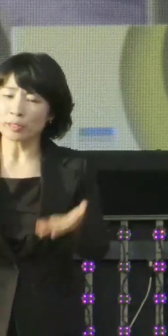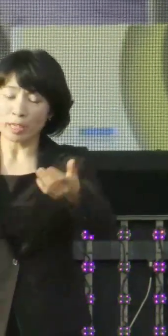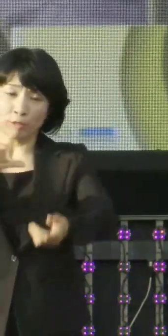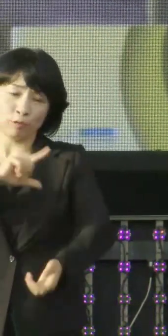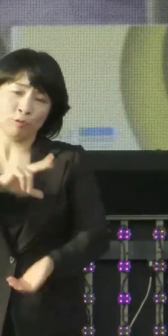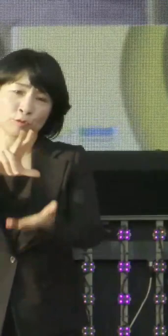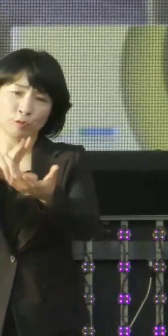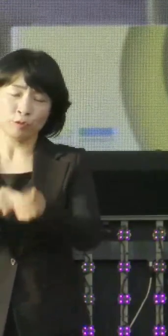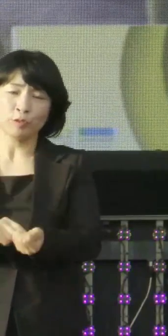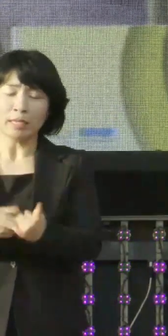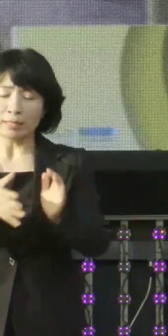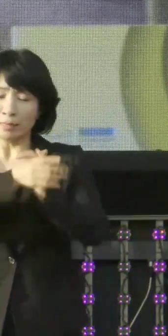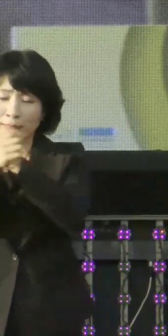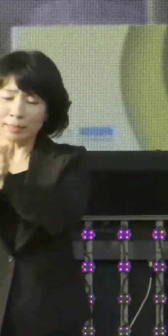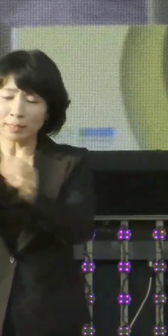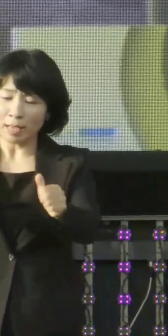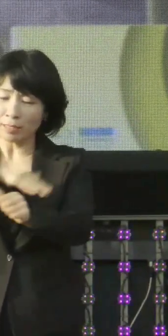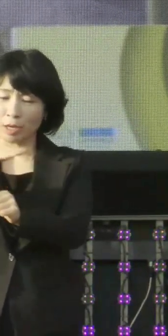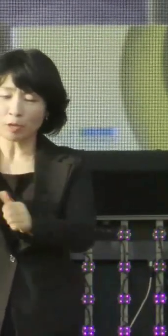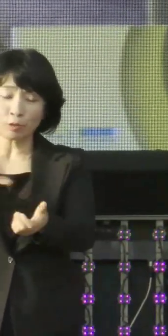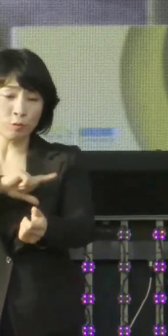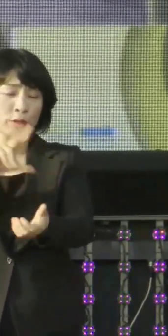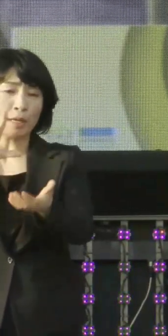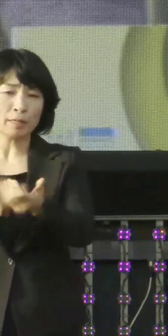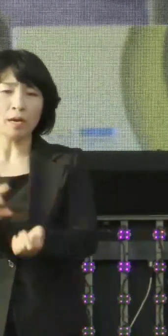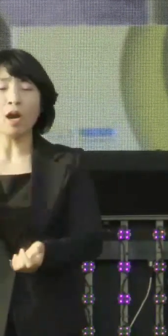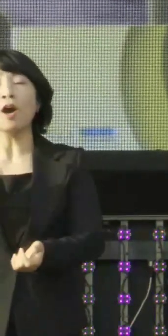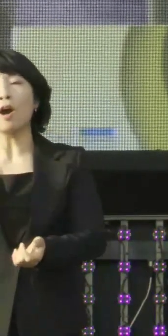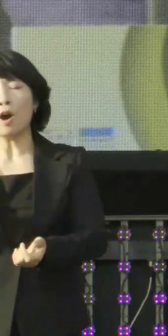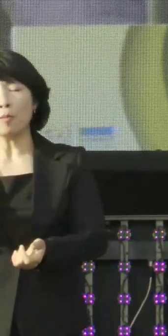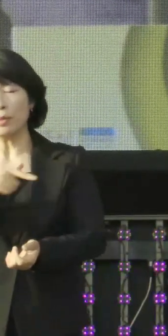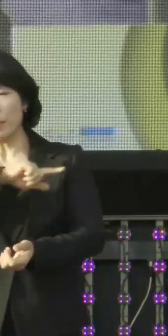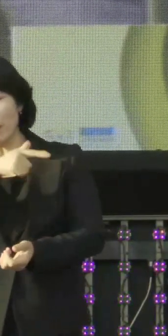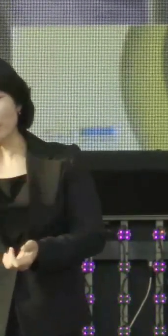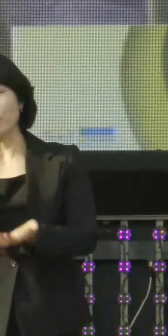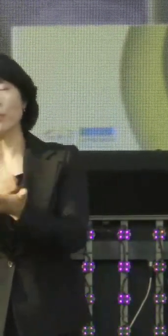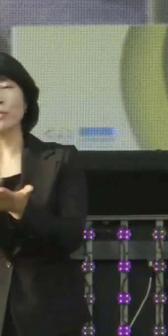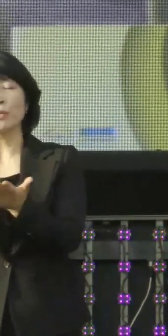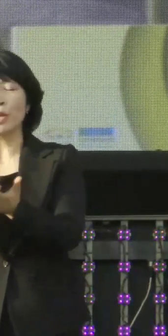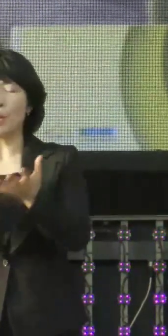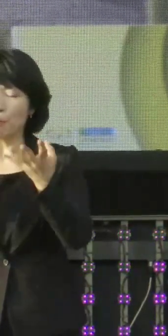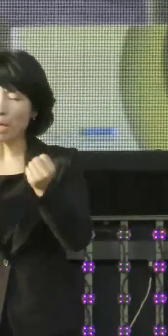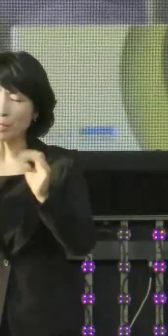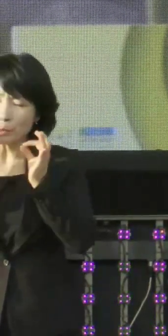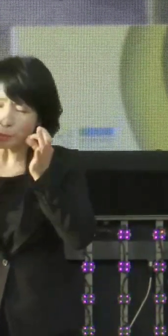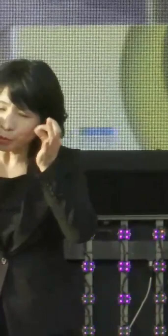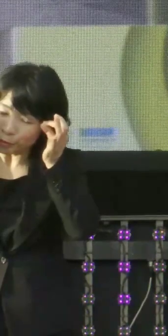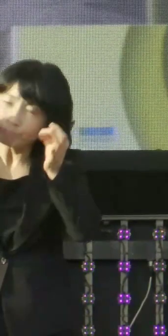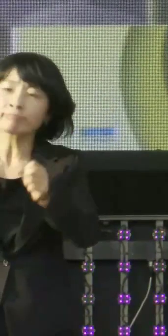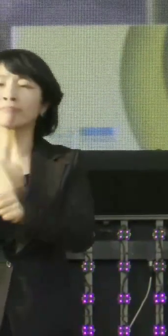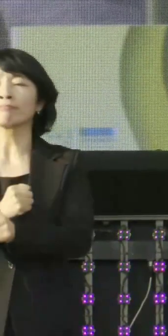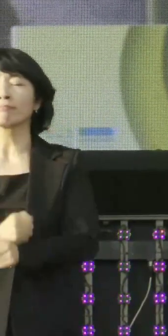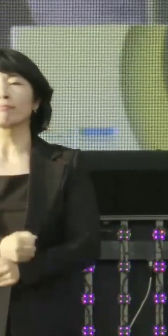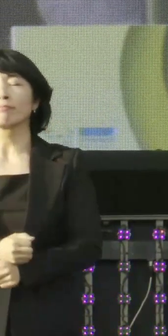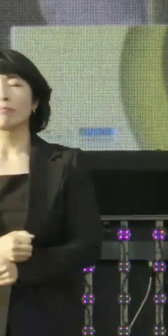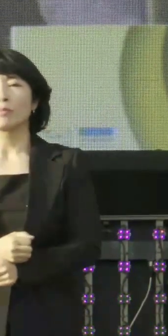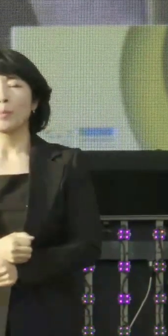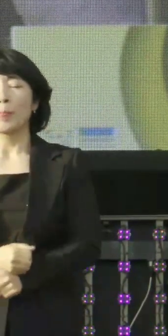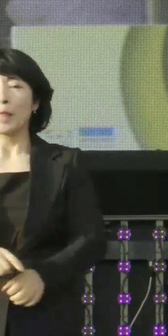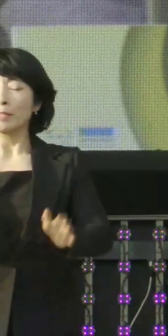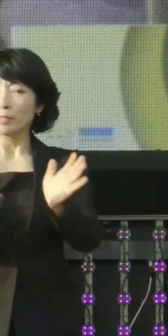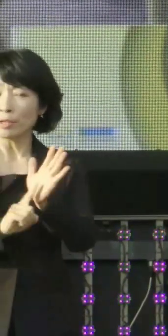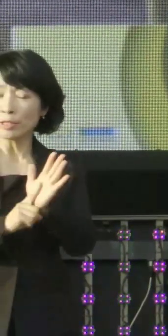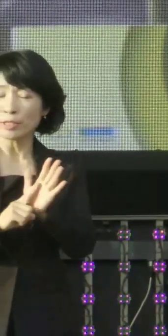주제인 친환경을 주제로 한 업사이클링 전시에 많은 노력을 기울였습니다.